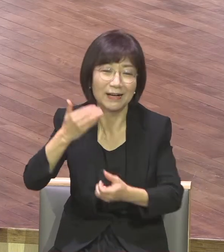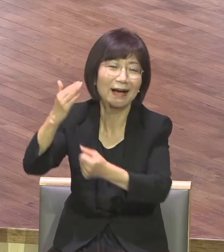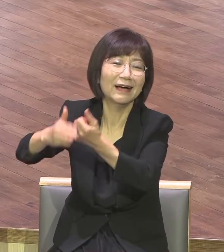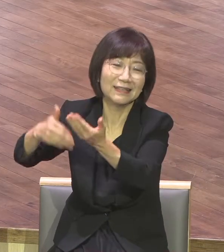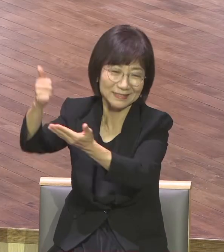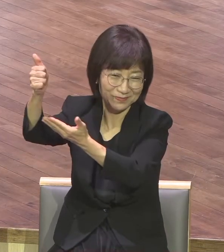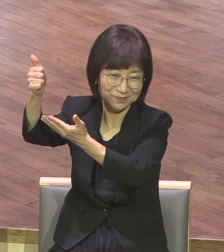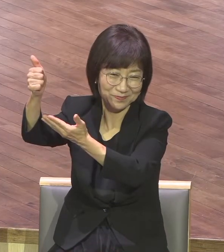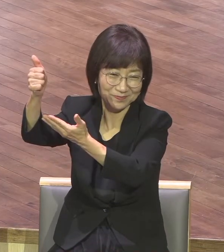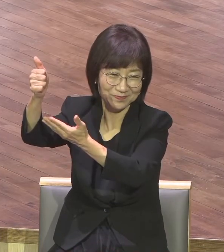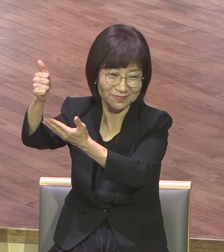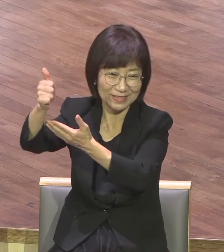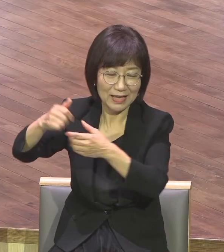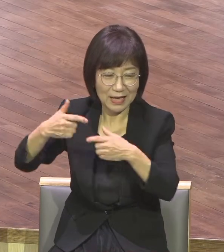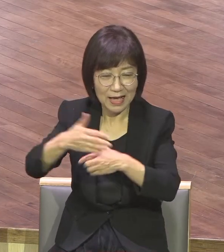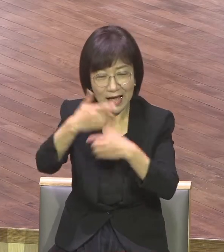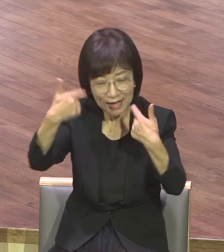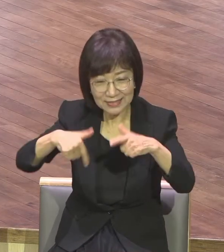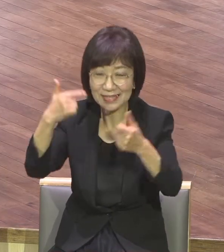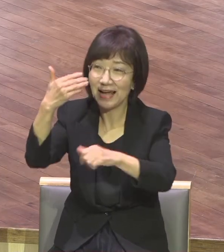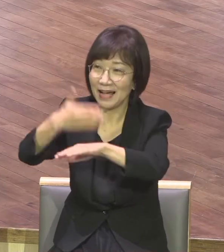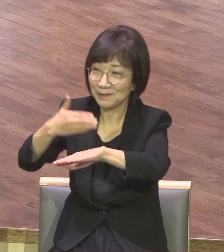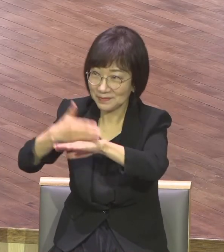감사의 삶을 살아야 된다.